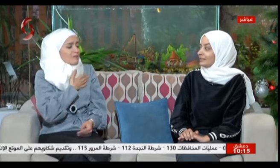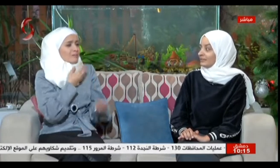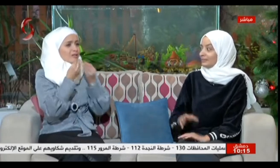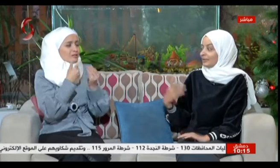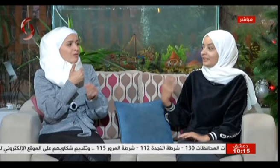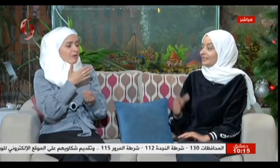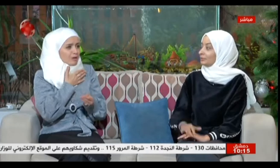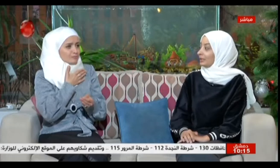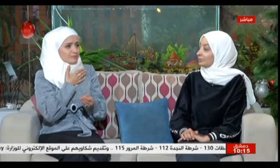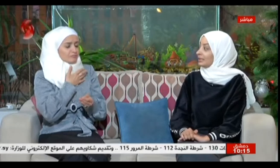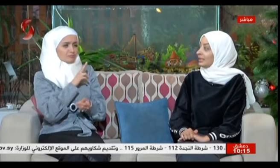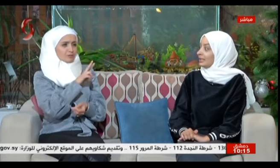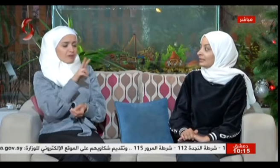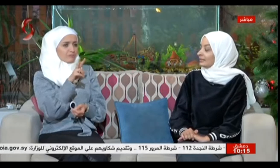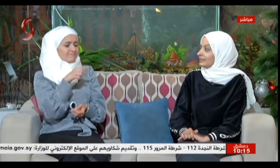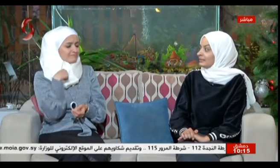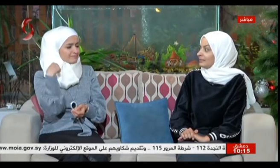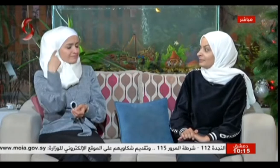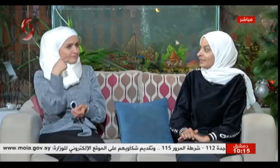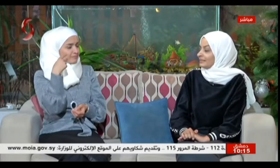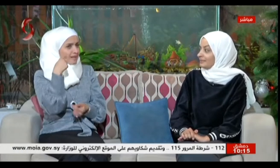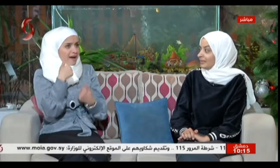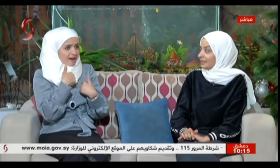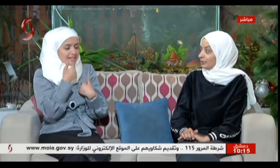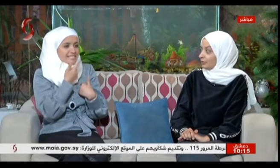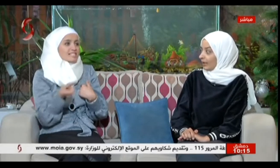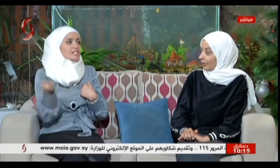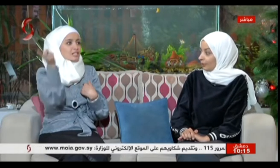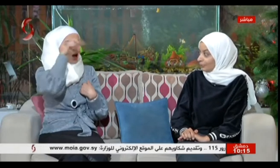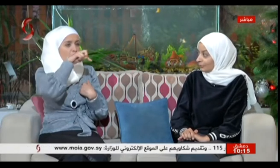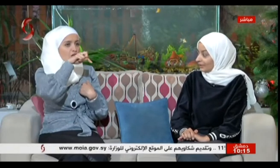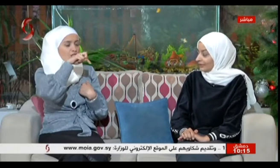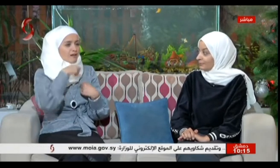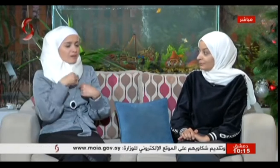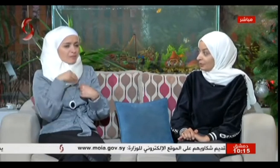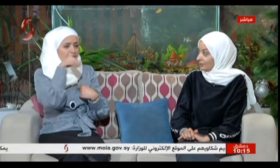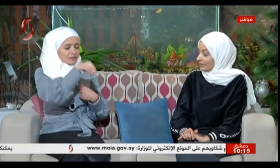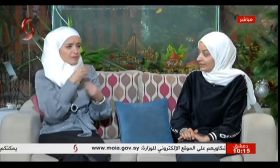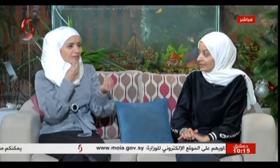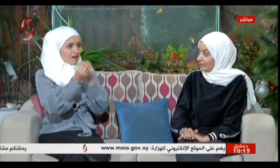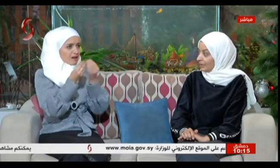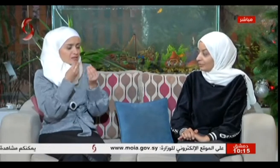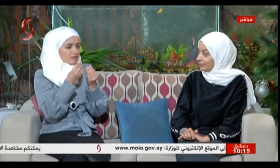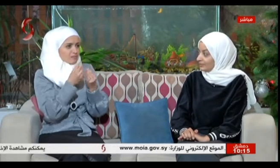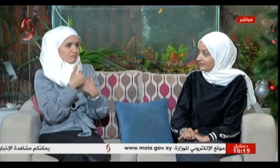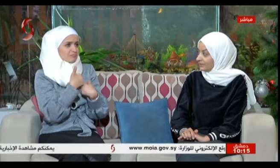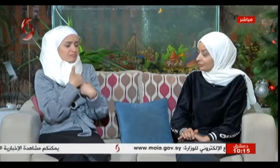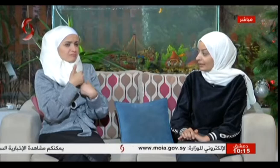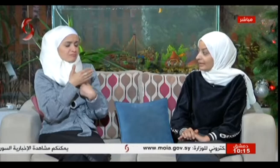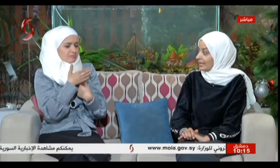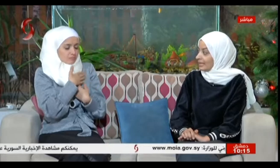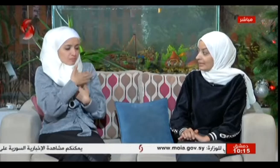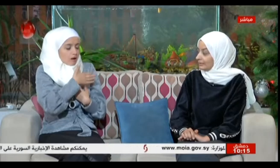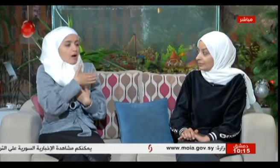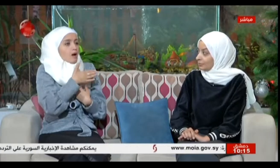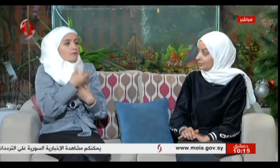كنت طبعاً رفقاتي كانوا يأخذوني، كنت كتير فكر إنه معقول أنا بيوم من الأيام أو السنين